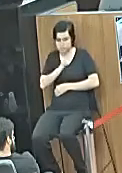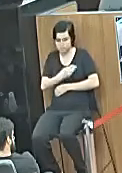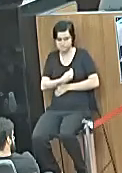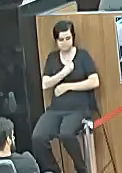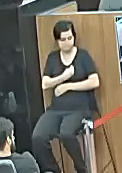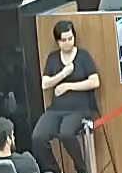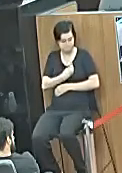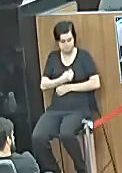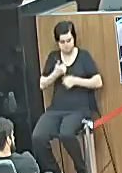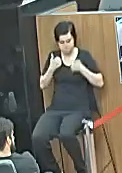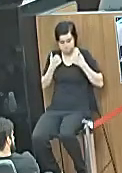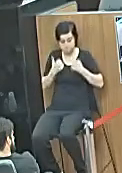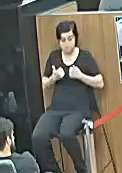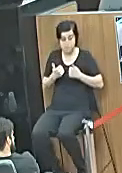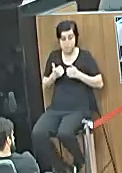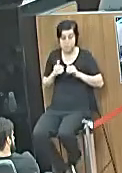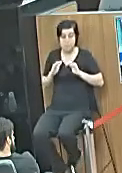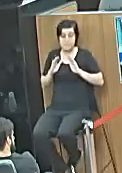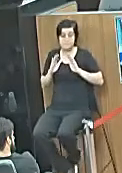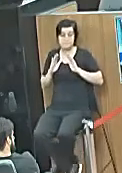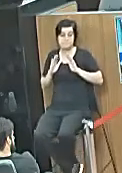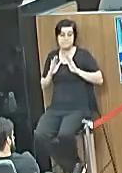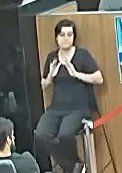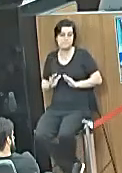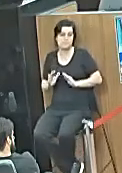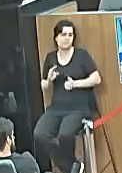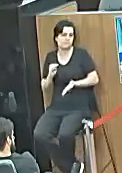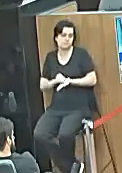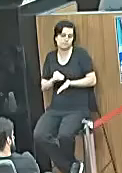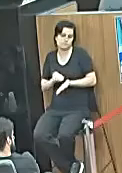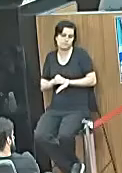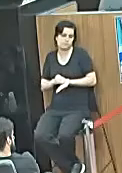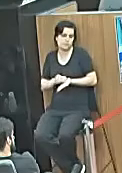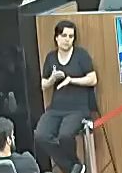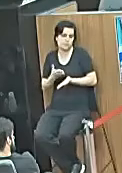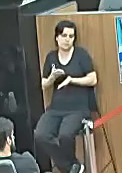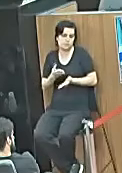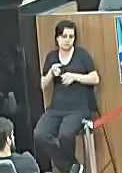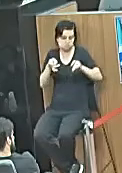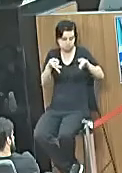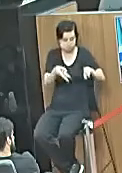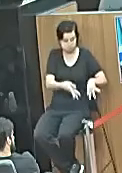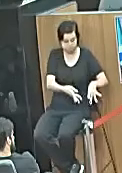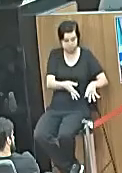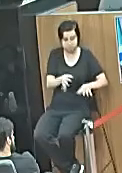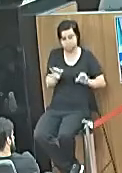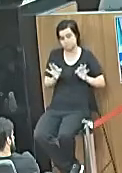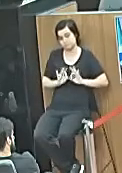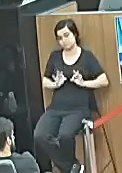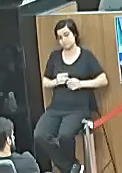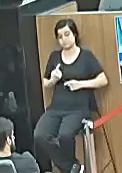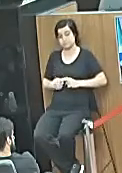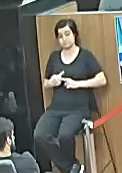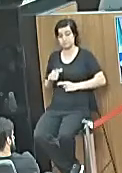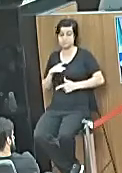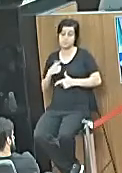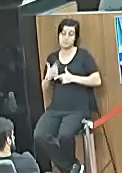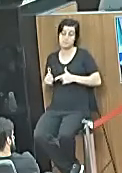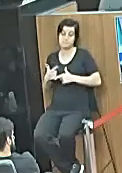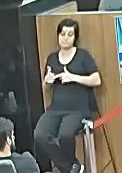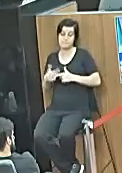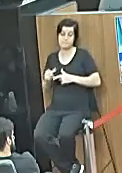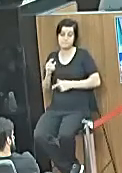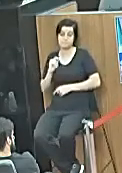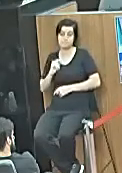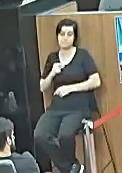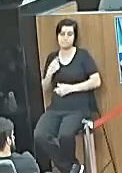pessoas e não deixa é o campo abandonado porque o grande problema que nós temos é